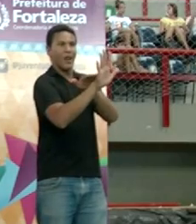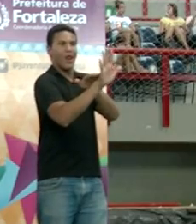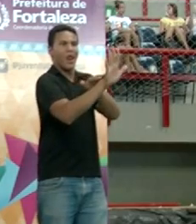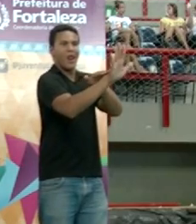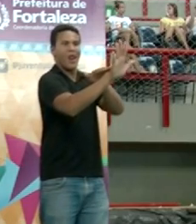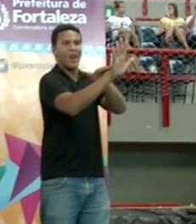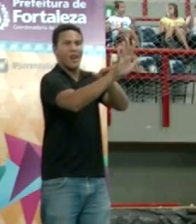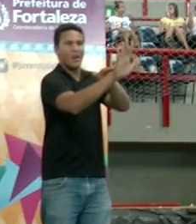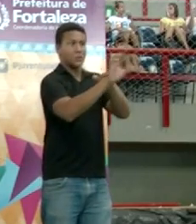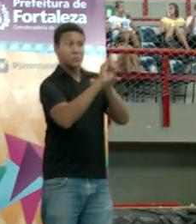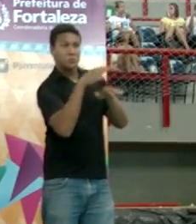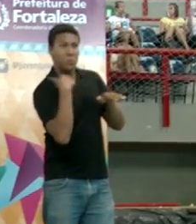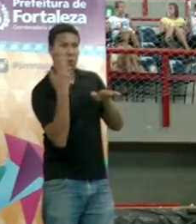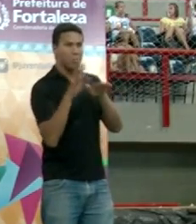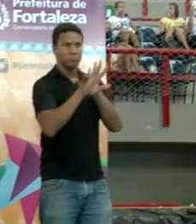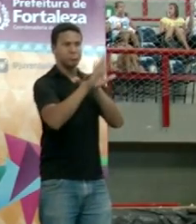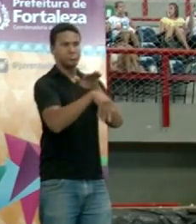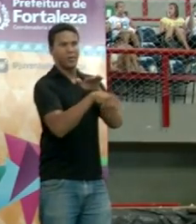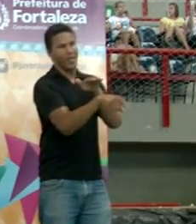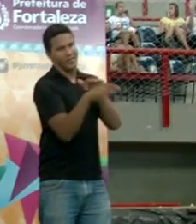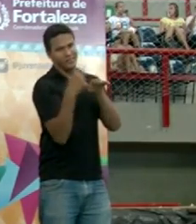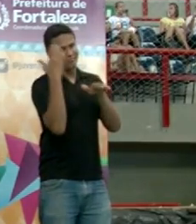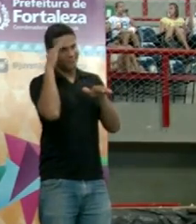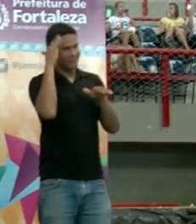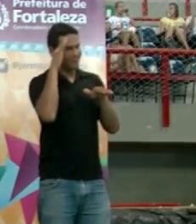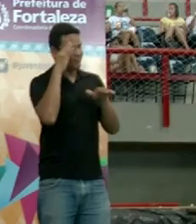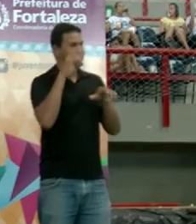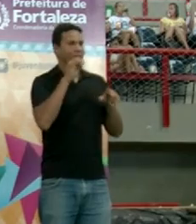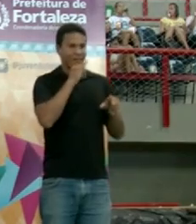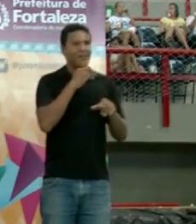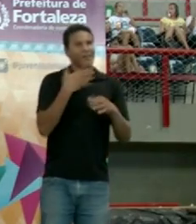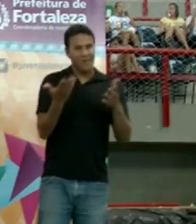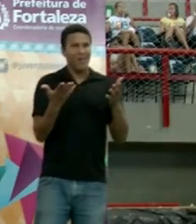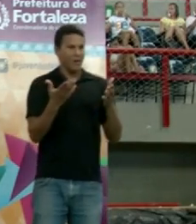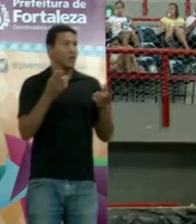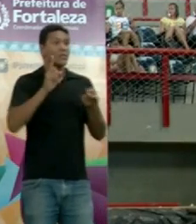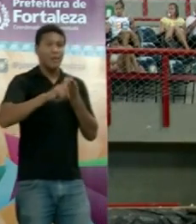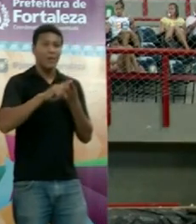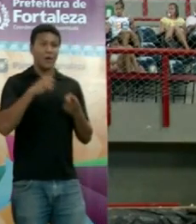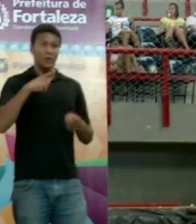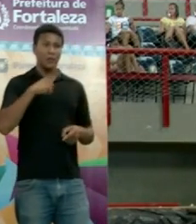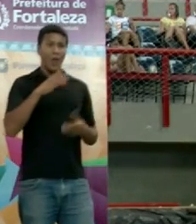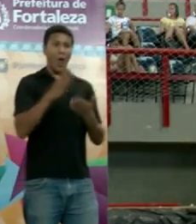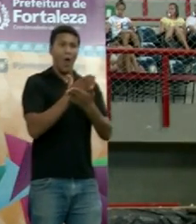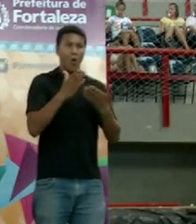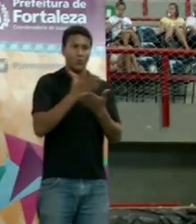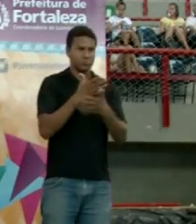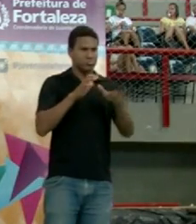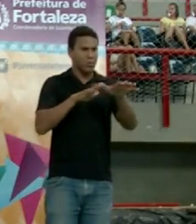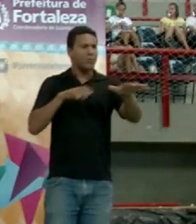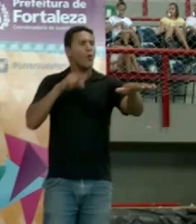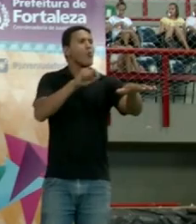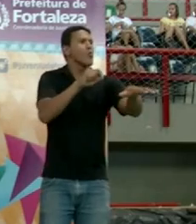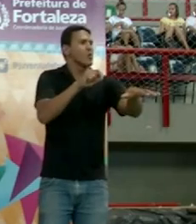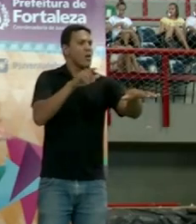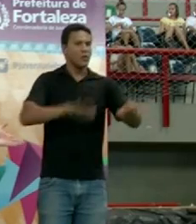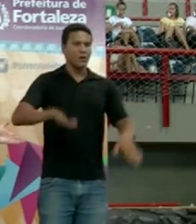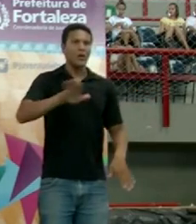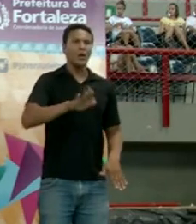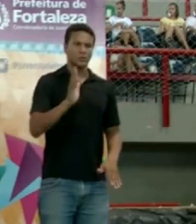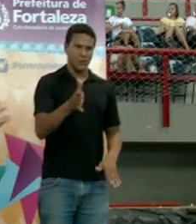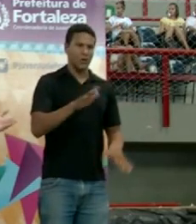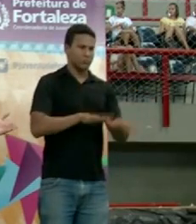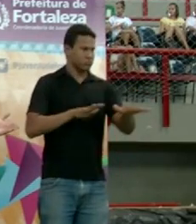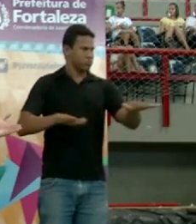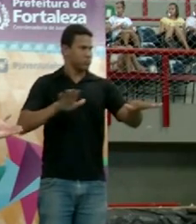fracassou, sim. Os meninos acharam que iam derrotar os árabes, os meninos. Os mais velhos tinham 12, 13 anos. Chegaram lá, os